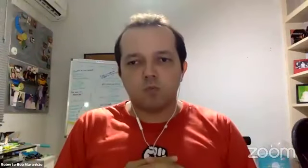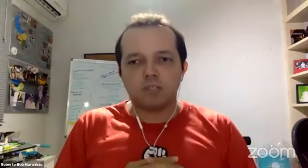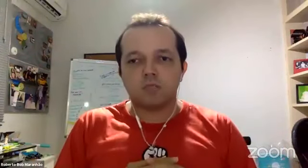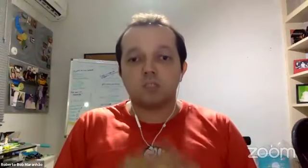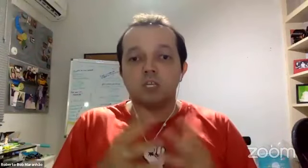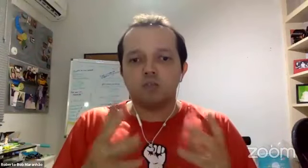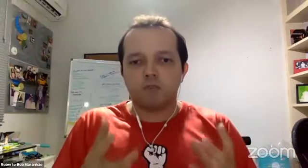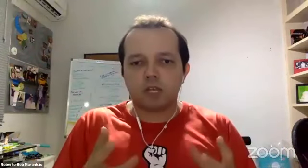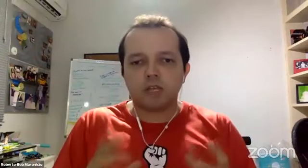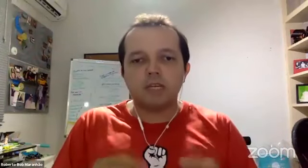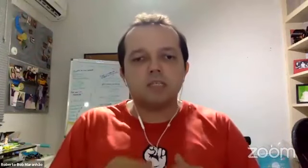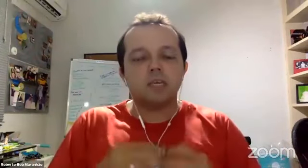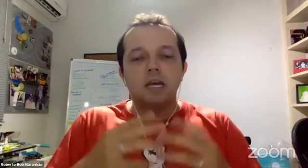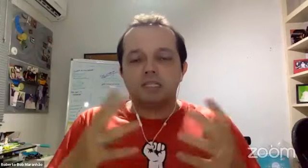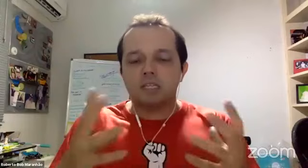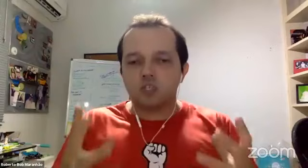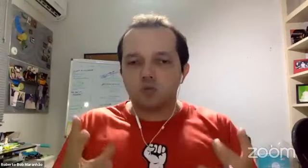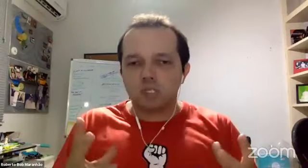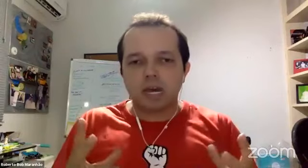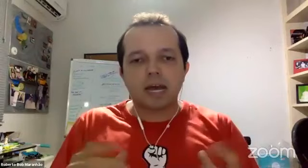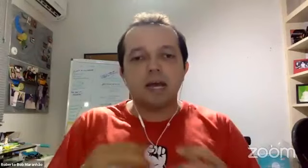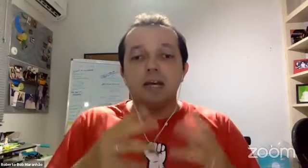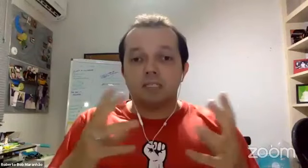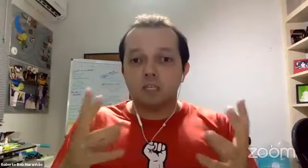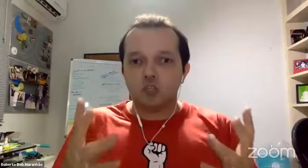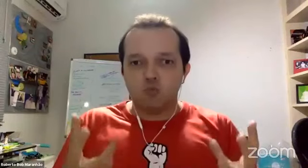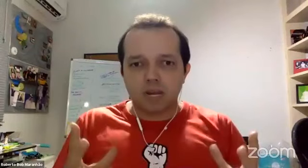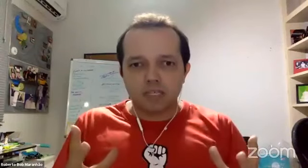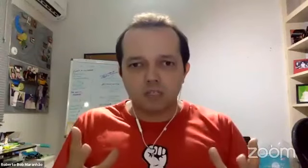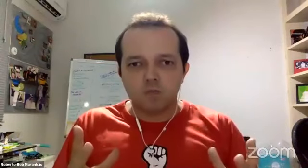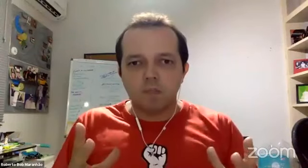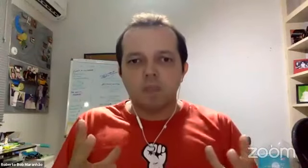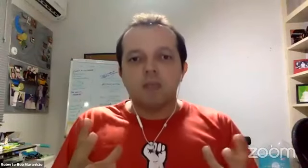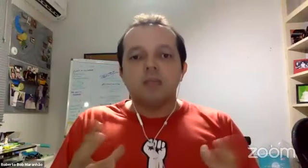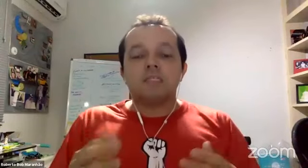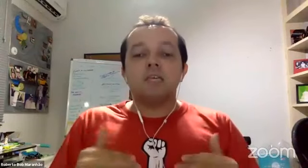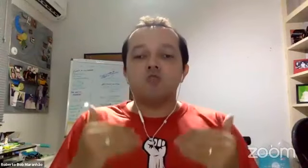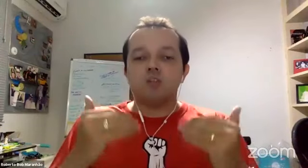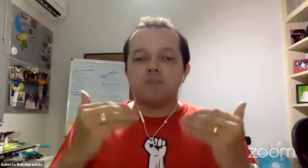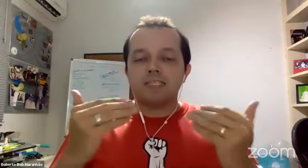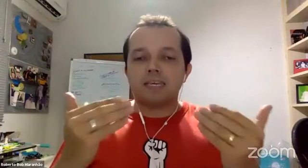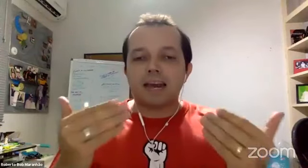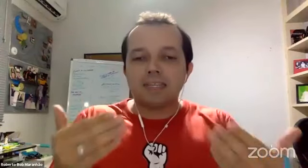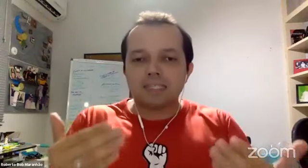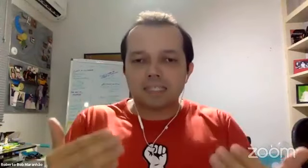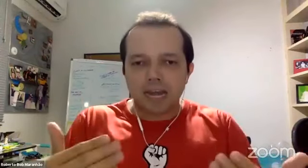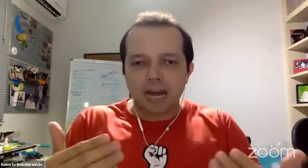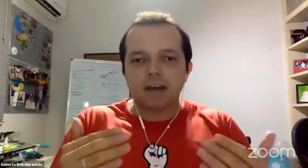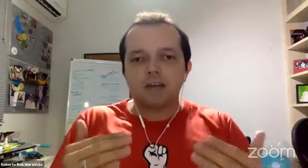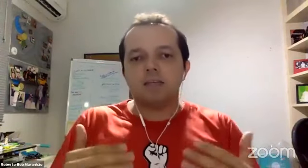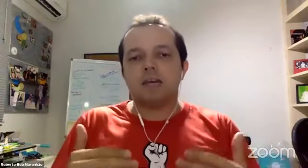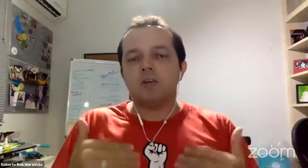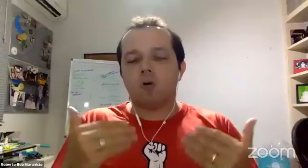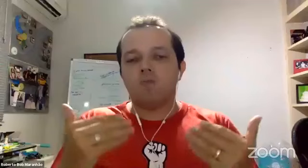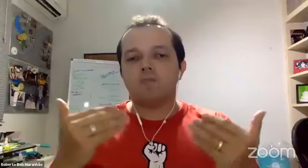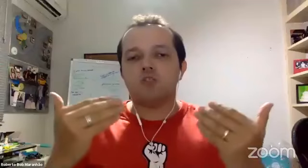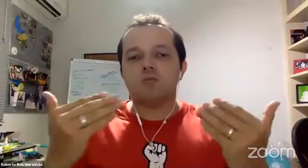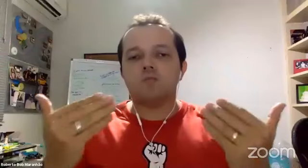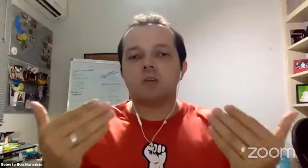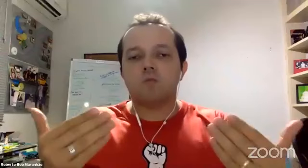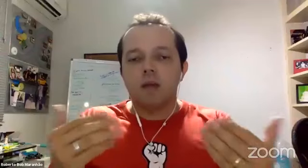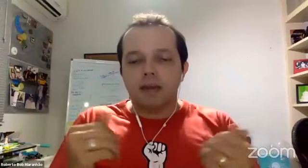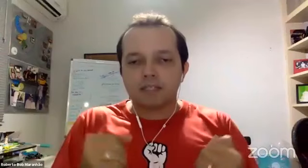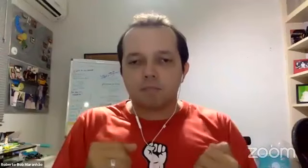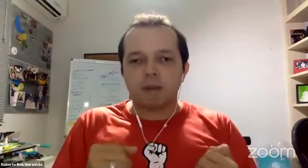nossa população, seja em Fortaleza, seja no Ceará, seja no Brasil. Se eu tivesse que arriscar, e aí, obviamente,